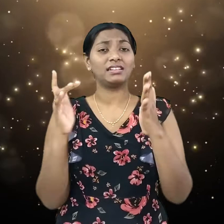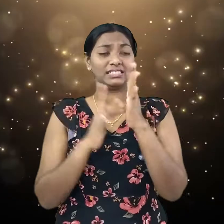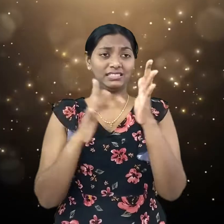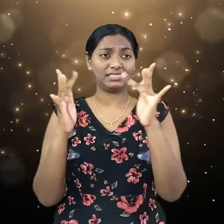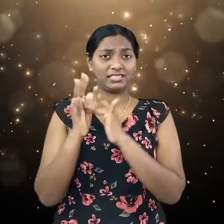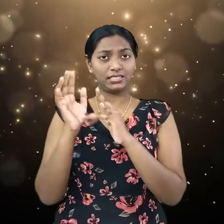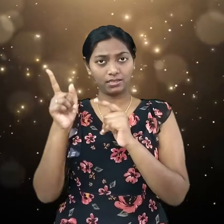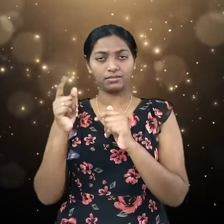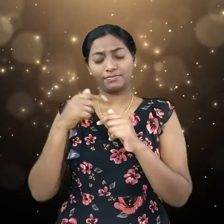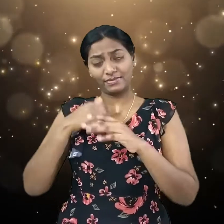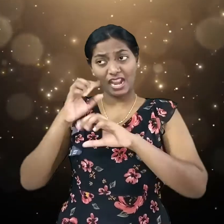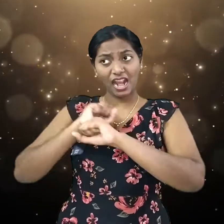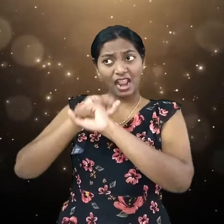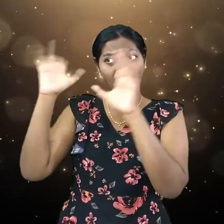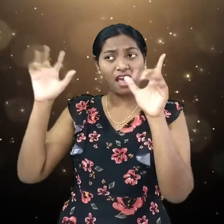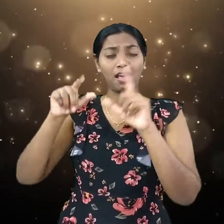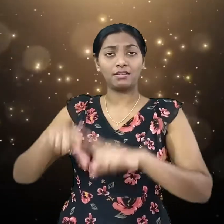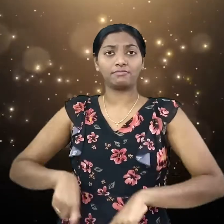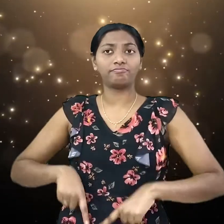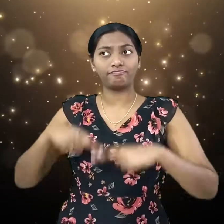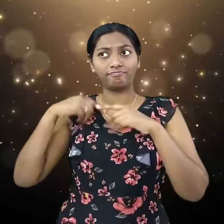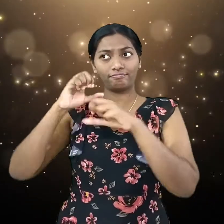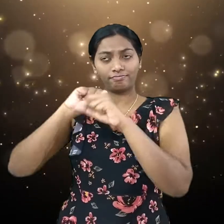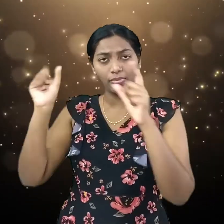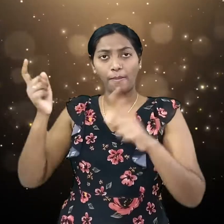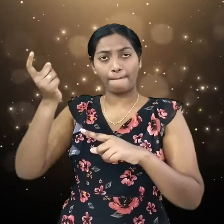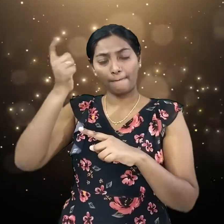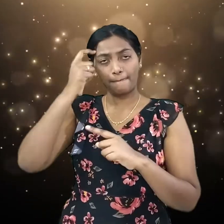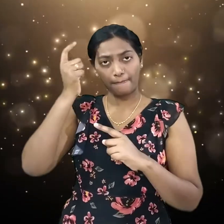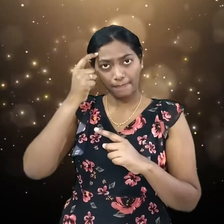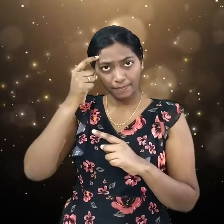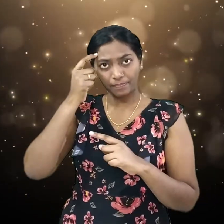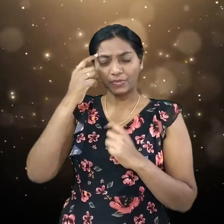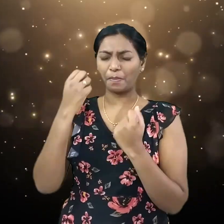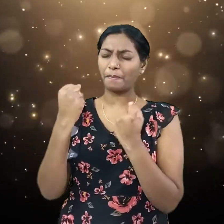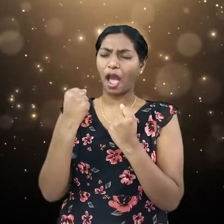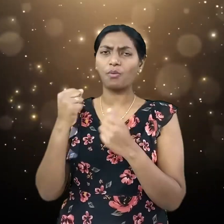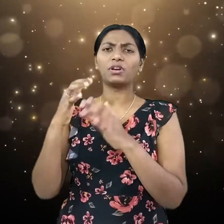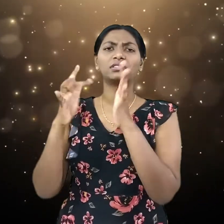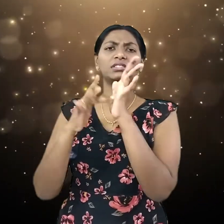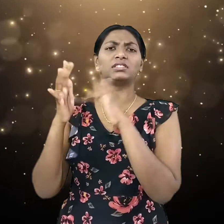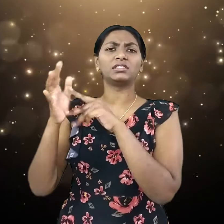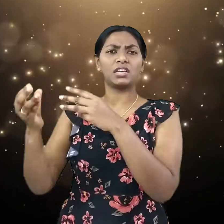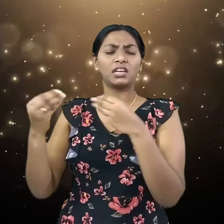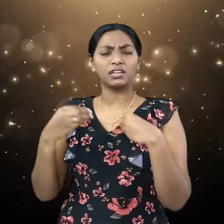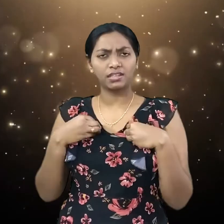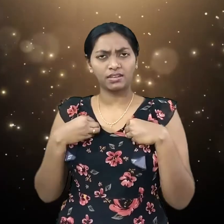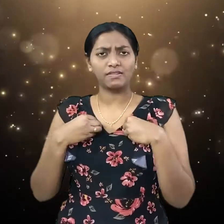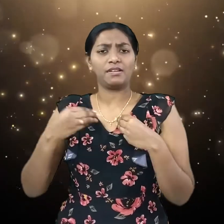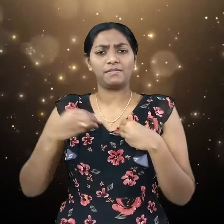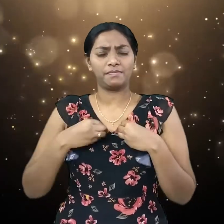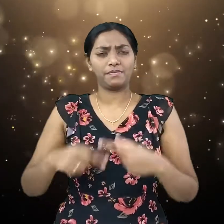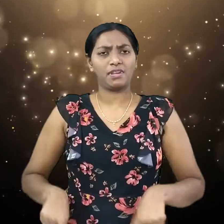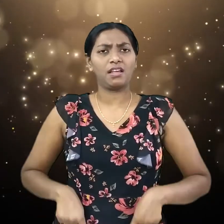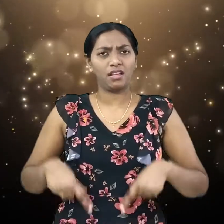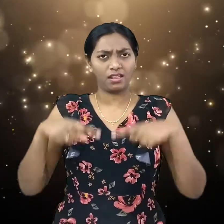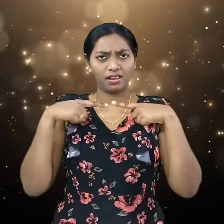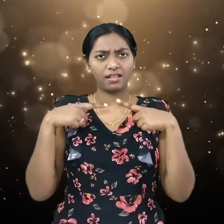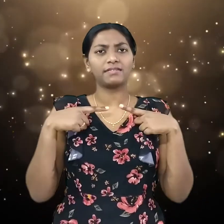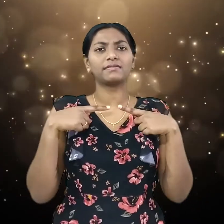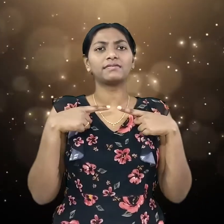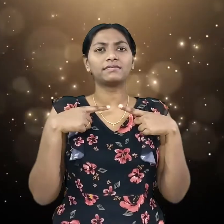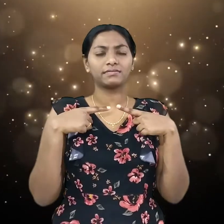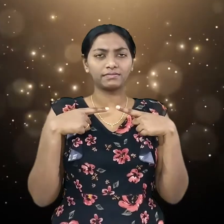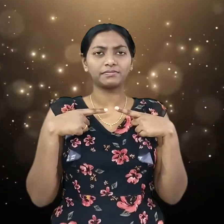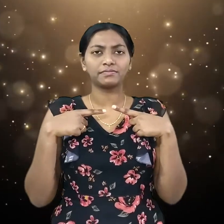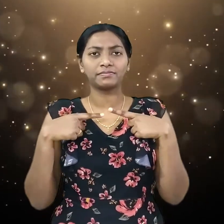क्योंकि मसीह मेरा प्रकाश, मेरी बुद्धि और मेरी सामर्थ्य है। मैं मेरे जीवन के